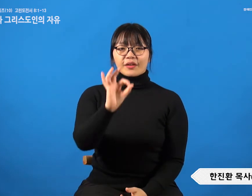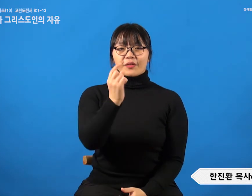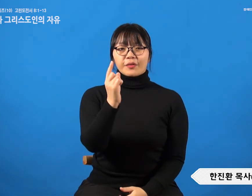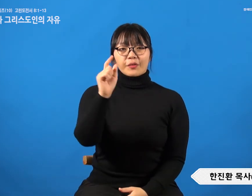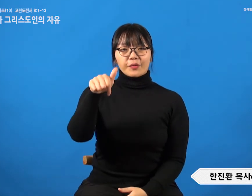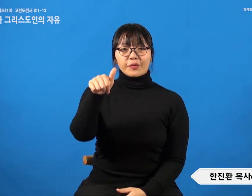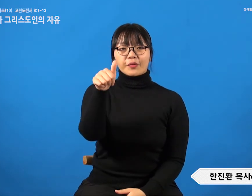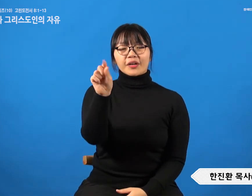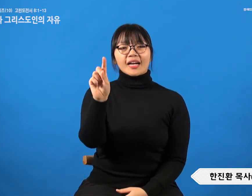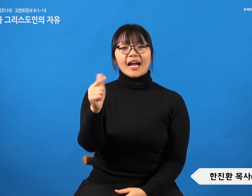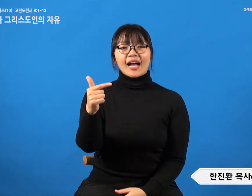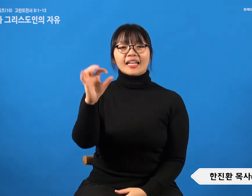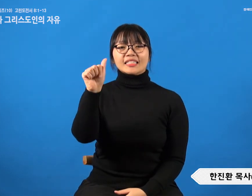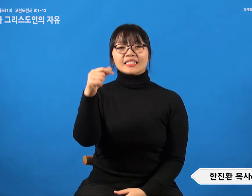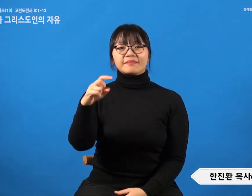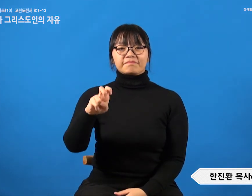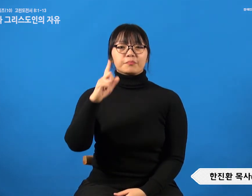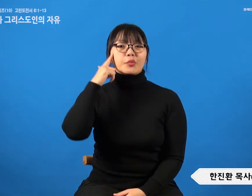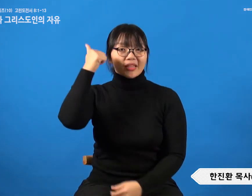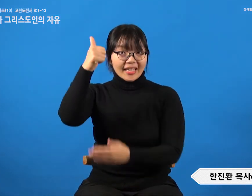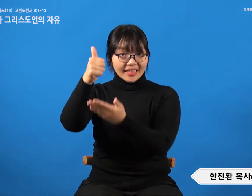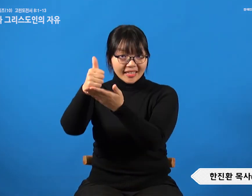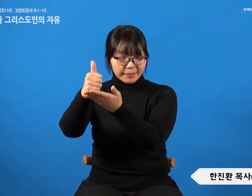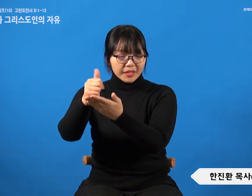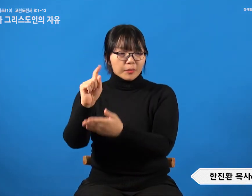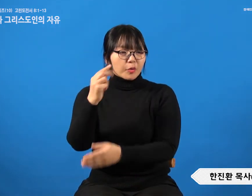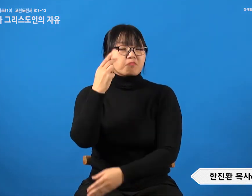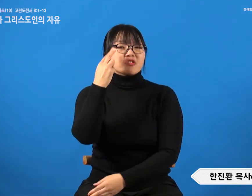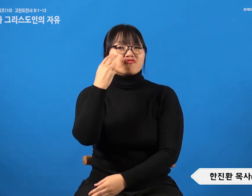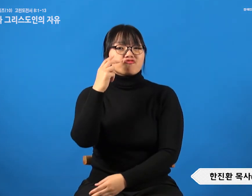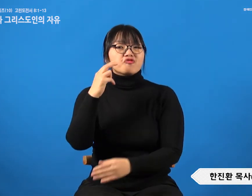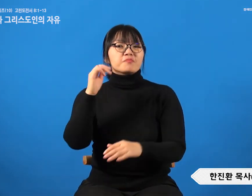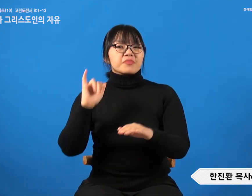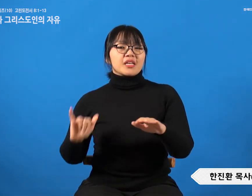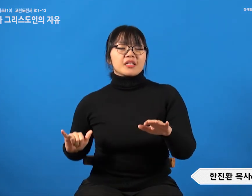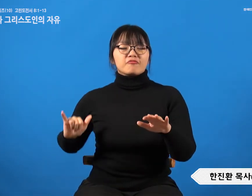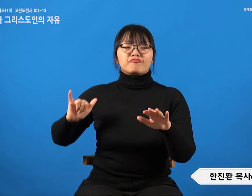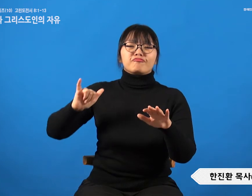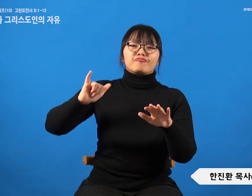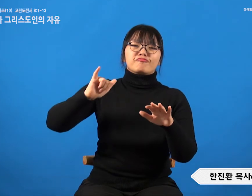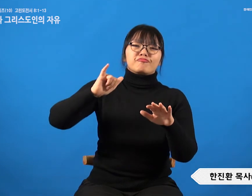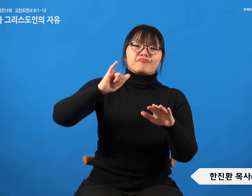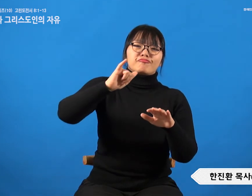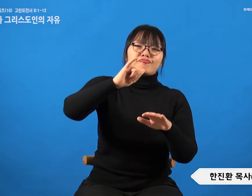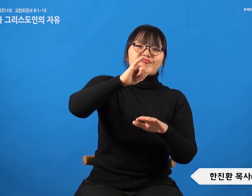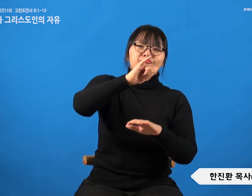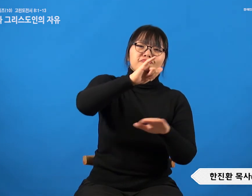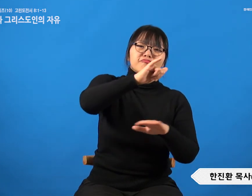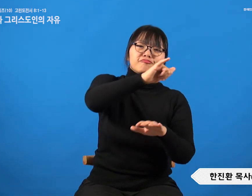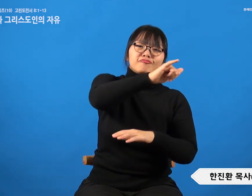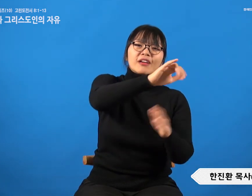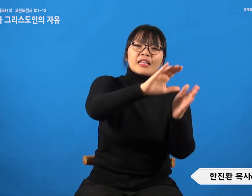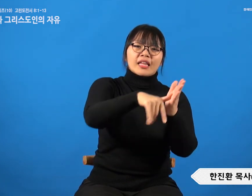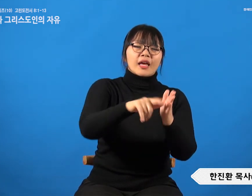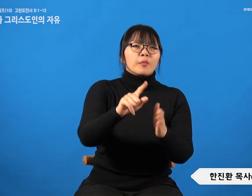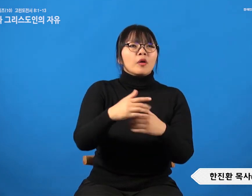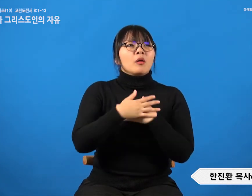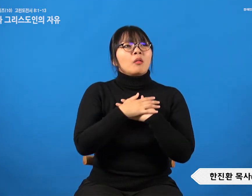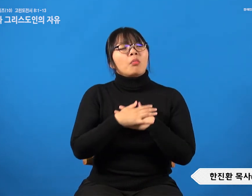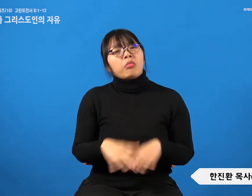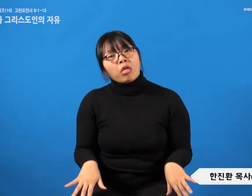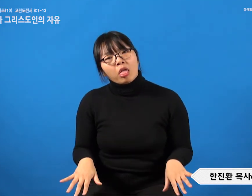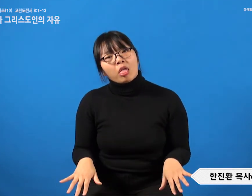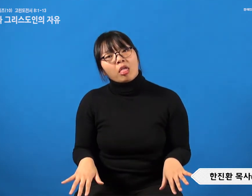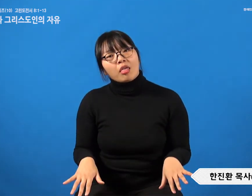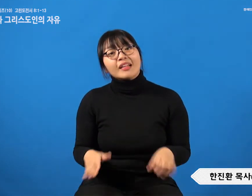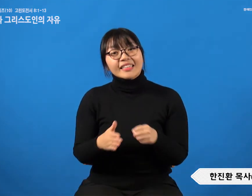옥하는 목사님이 집회 인도차 미국행 비행기에 몸을 실었는데 그날따라 너무 피곤하시더랍니다.